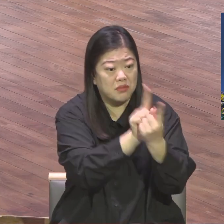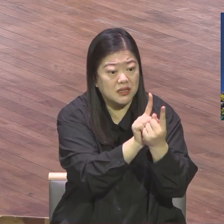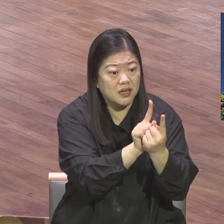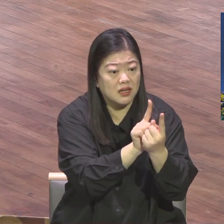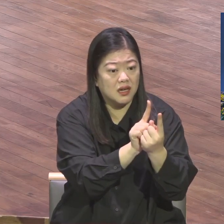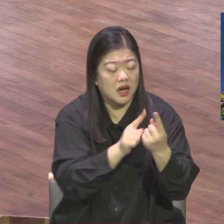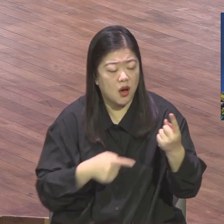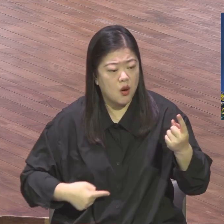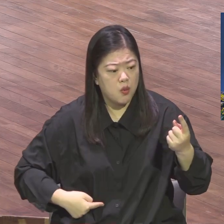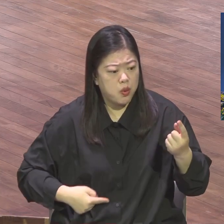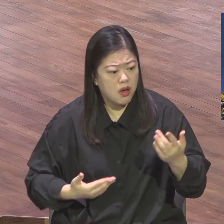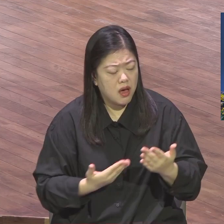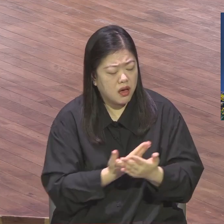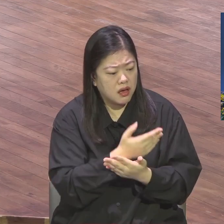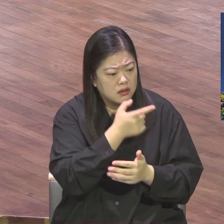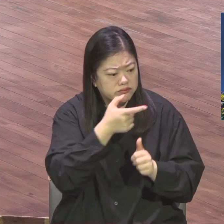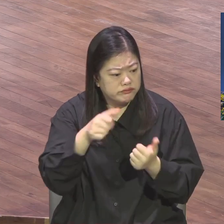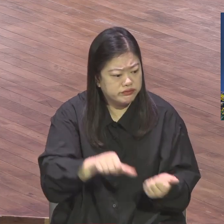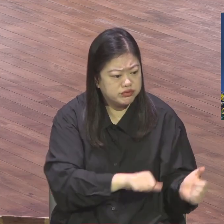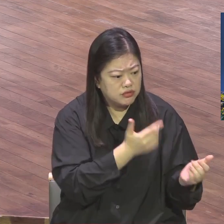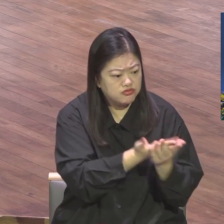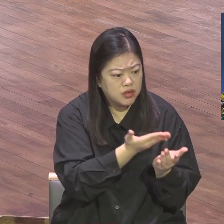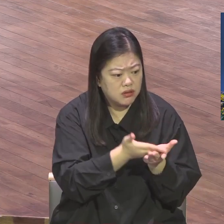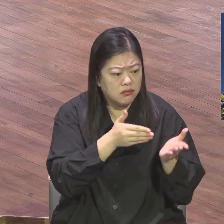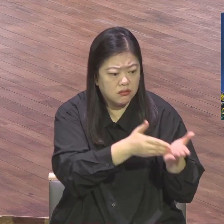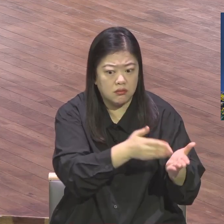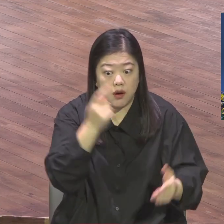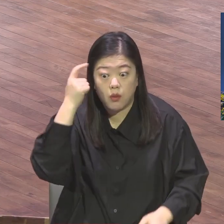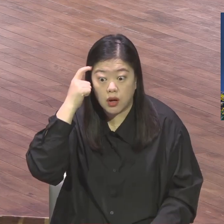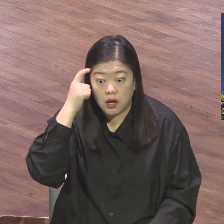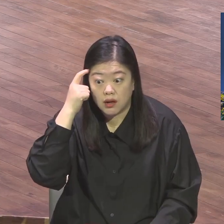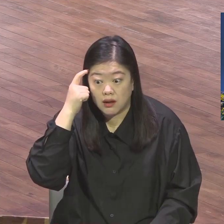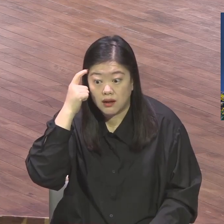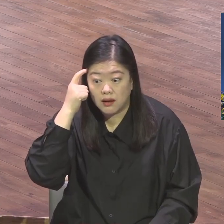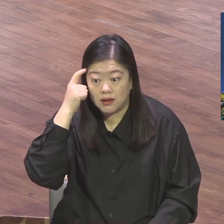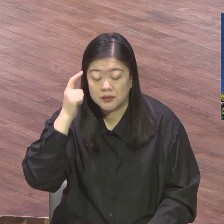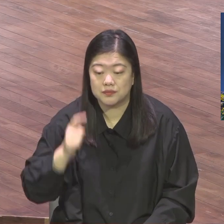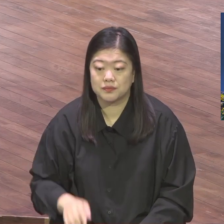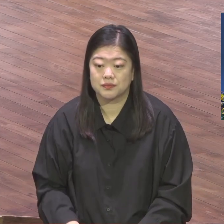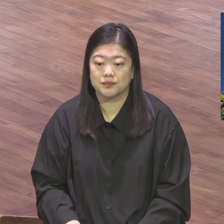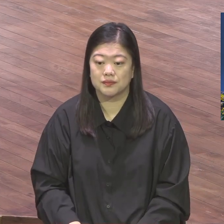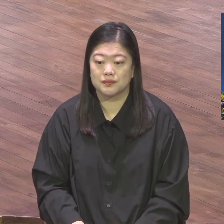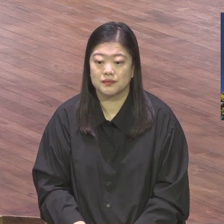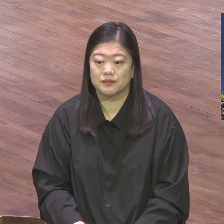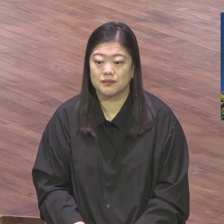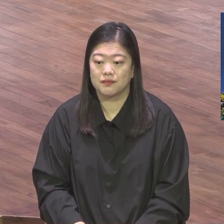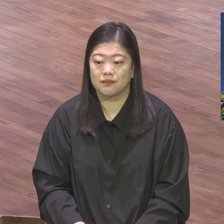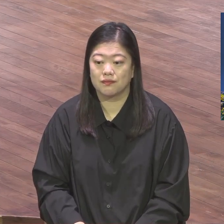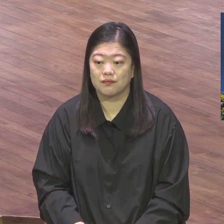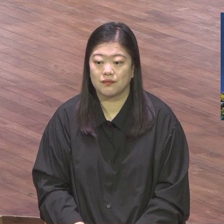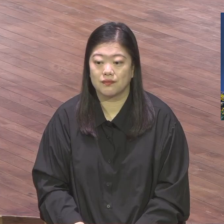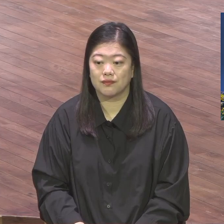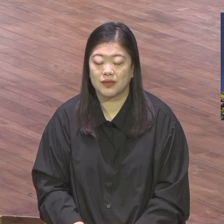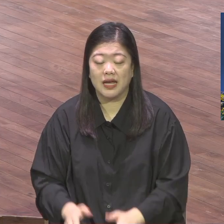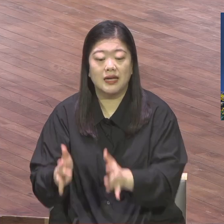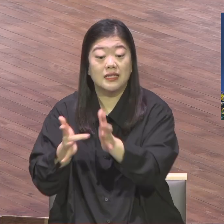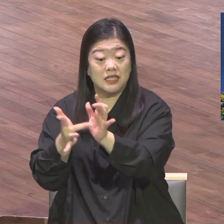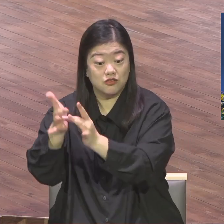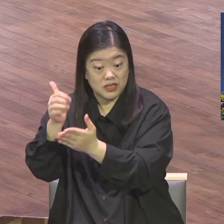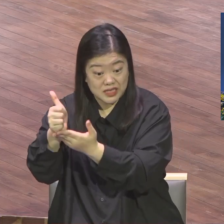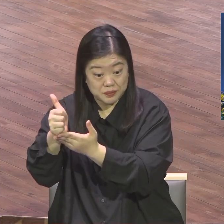세례요한으로부터 세례를 물 세례를 받으셨느냐? 여기에는 예수님께서